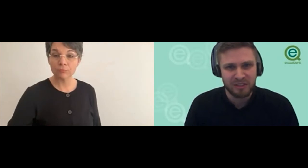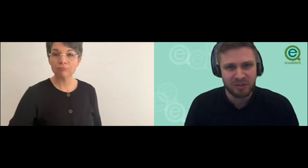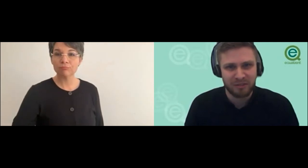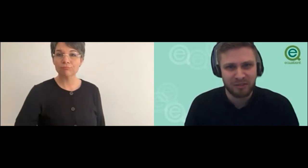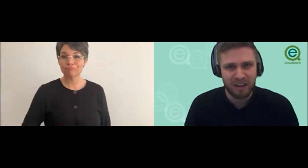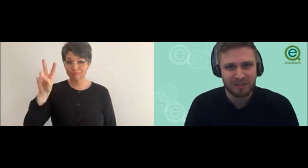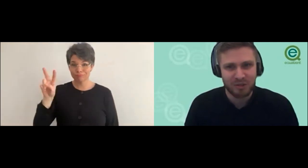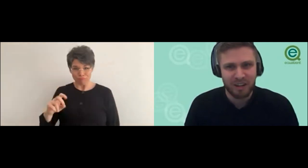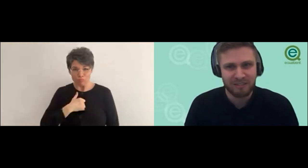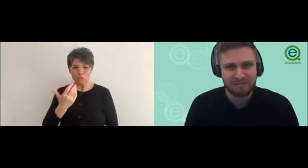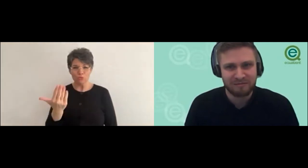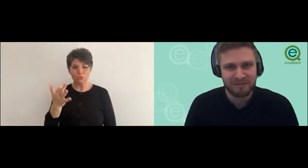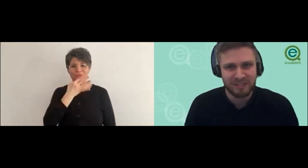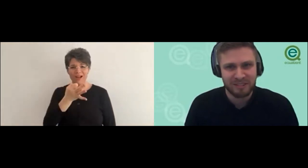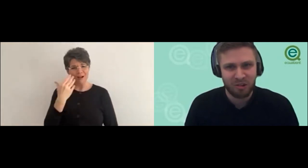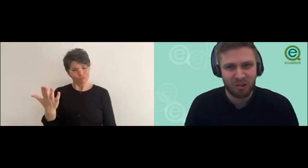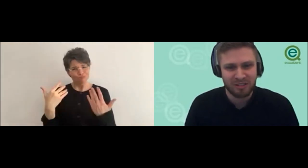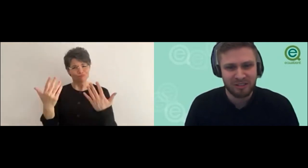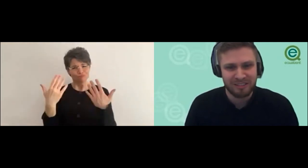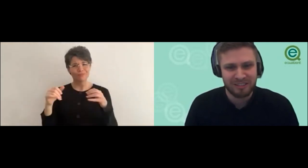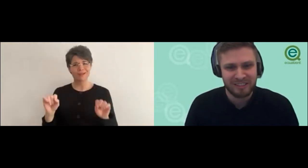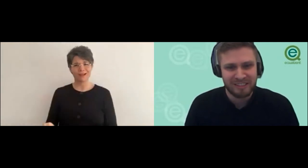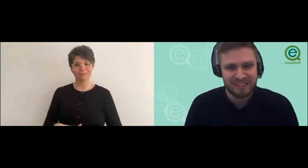Trauen Sie sich ruhig, Fragen zu stellen? Noch